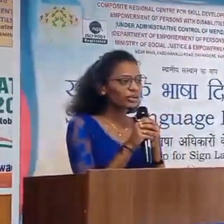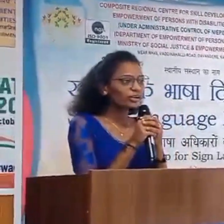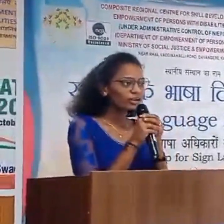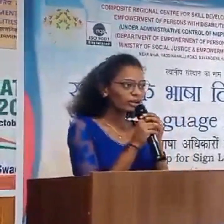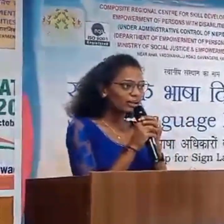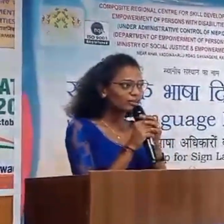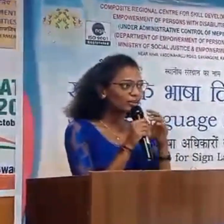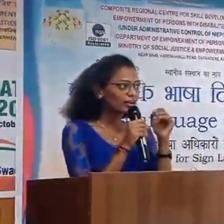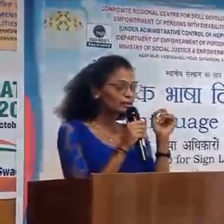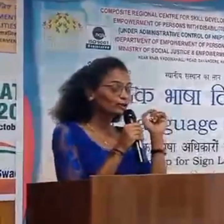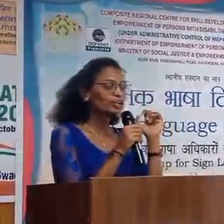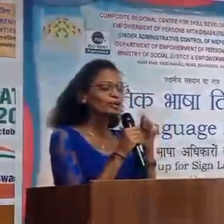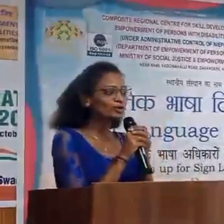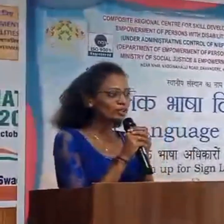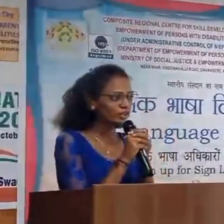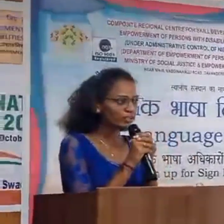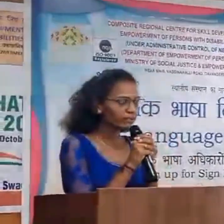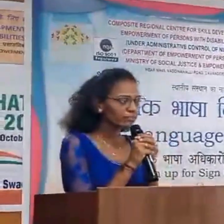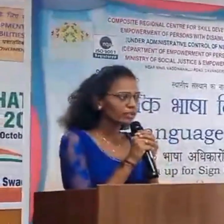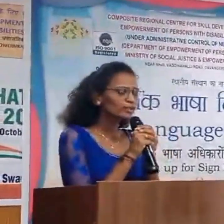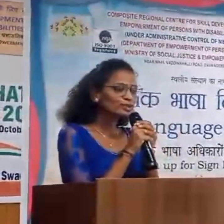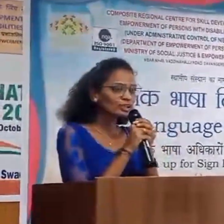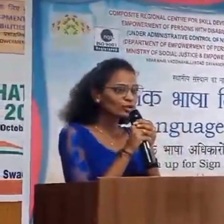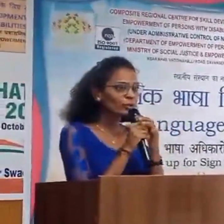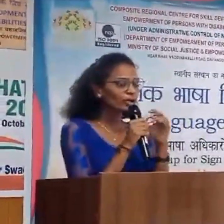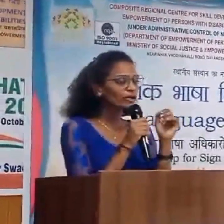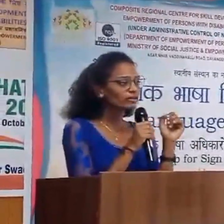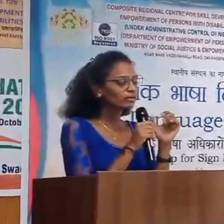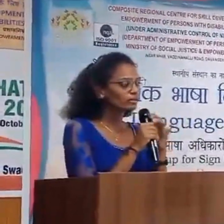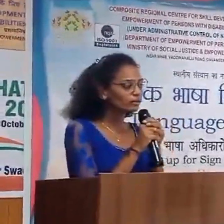ಮಾಡ್ಕೊಂಡಿರೋದು. ಏಕೆ ಅಂದ್ರೆ ಟ್ಯೂಷನ್ಗೆ